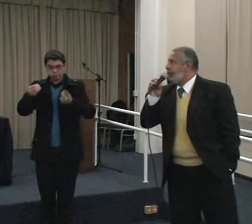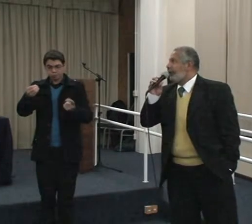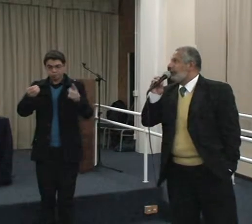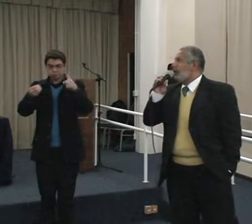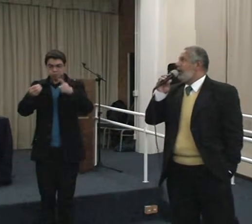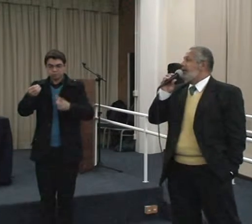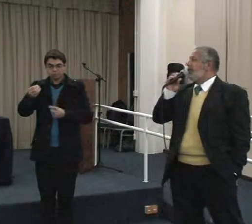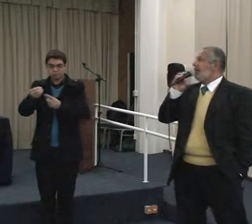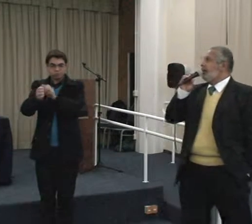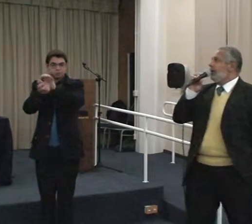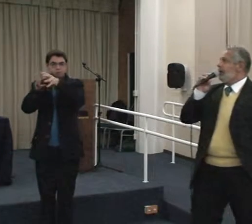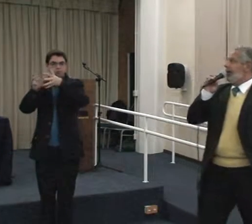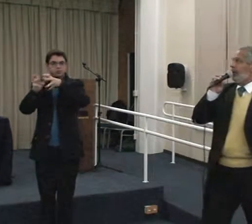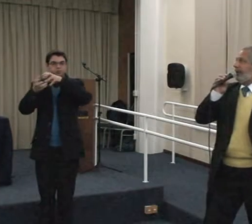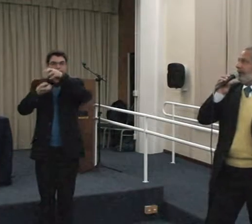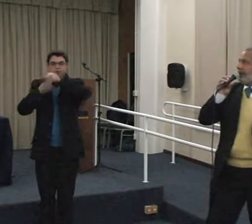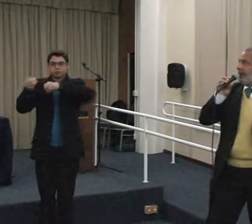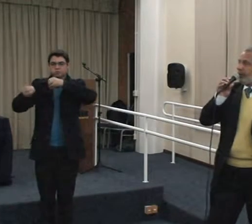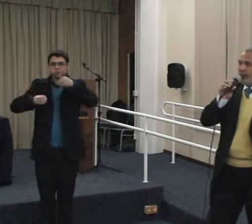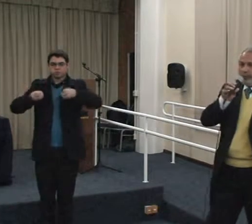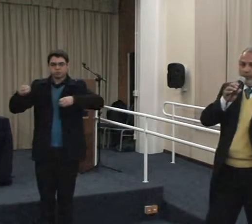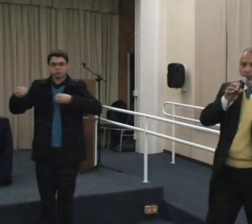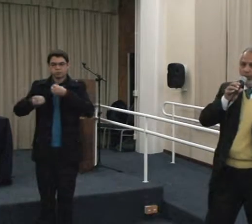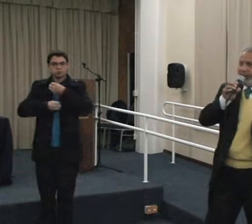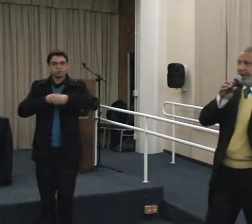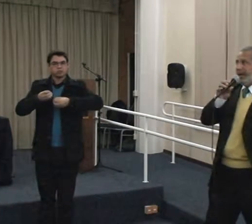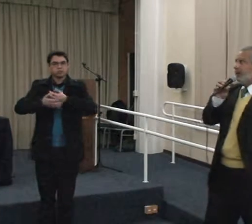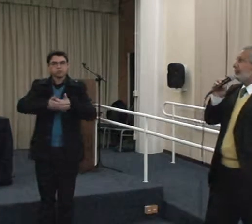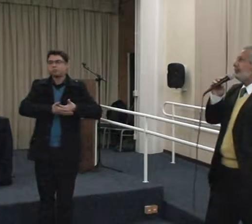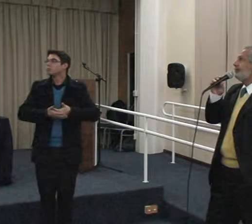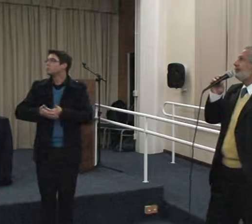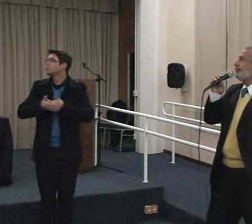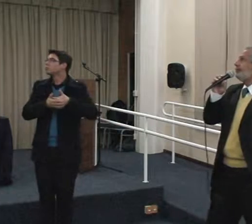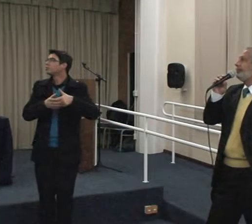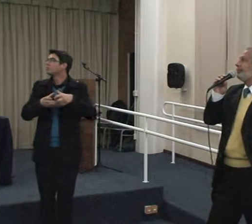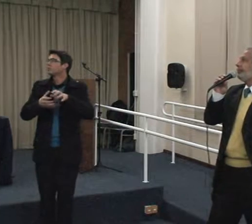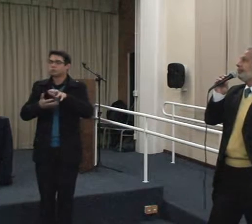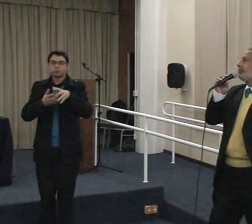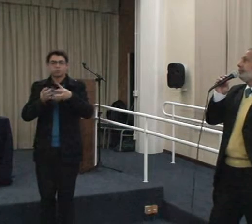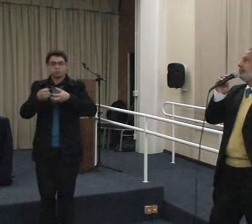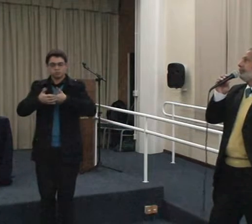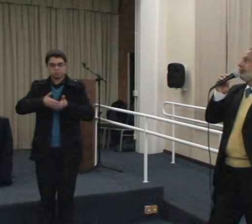como espermatozoide, o nascimento, o embrião